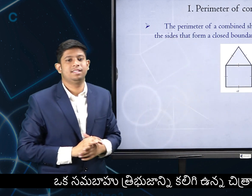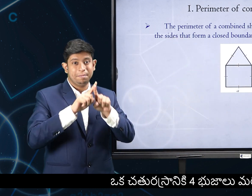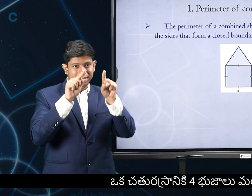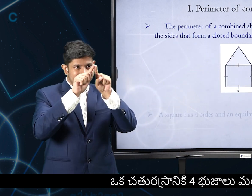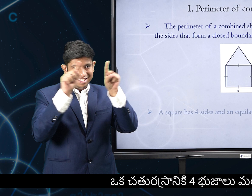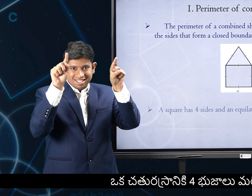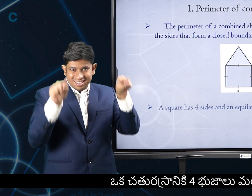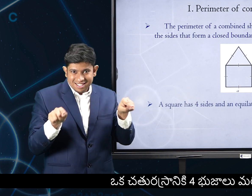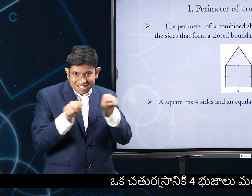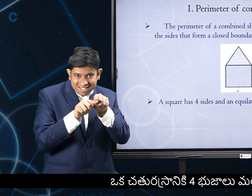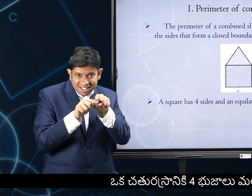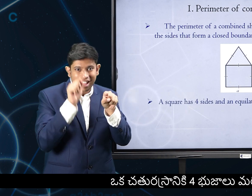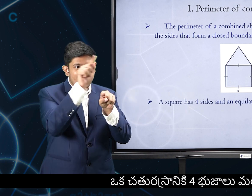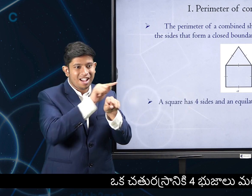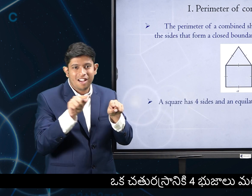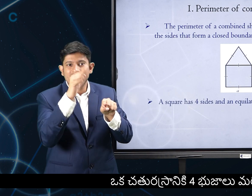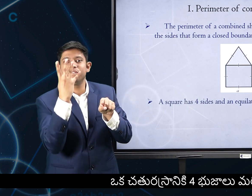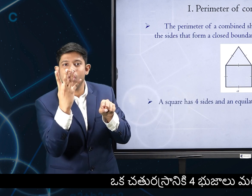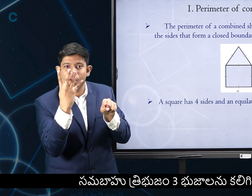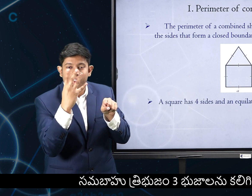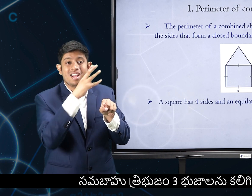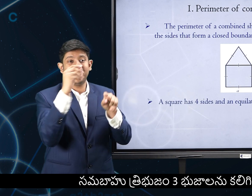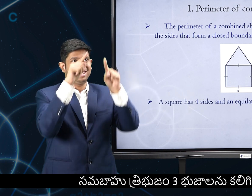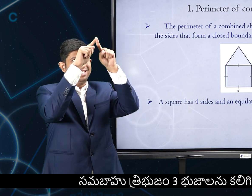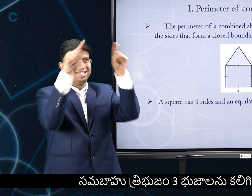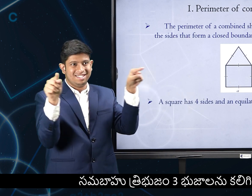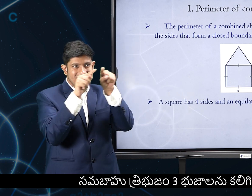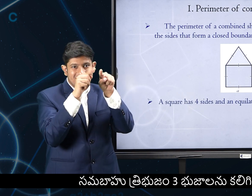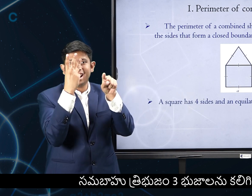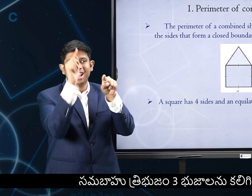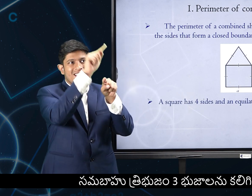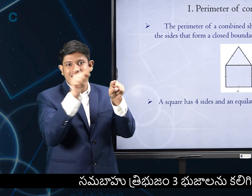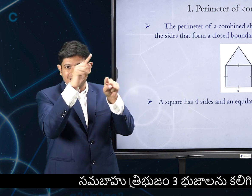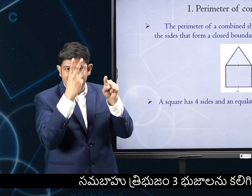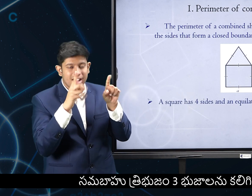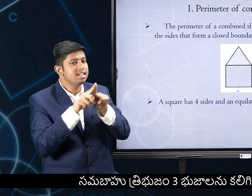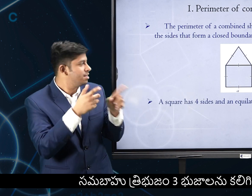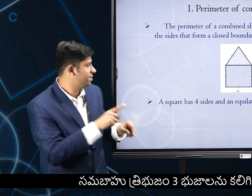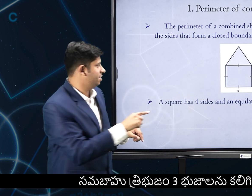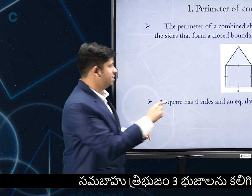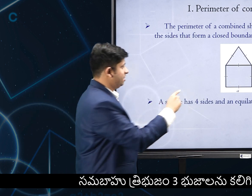ఒక చతురస్రానికి 4 భుజాలు మరియు సమబాహు త్రిభుజం 3 భుజాలను కలిగి ఉన్నప్పటికీ